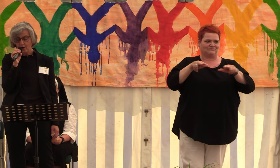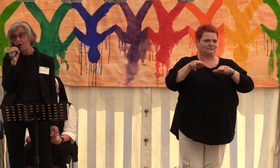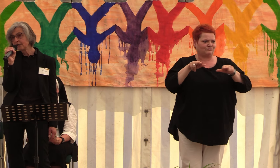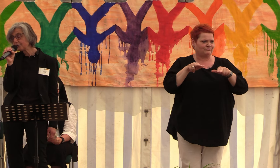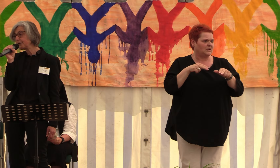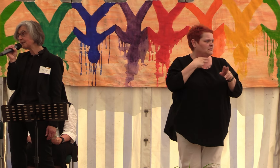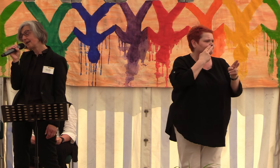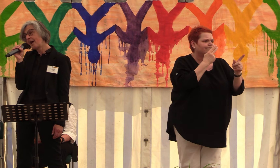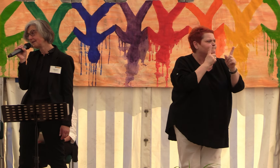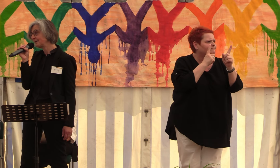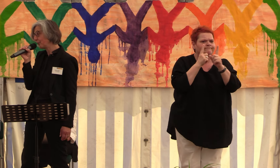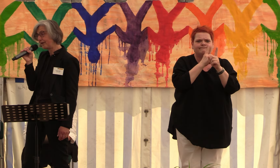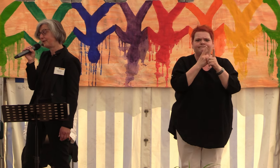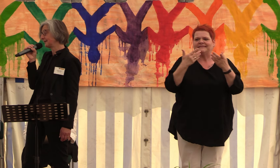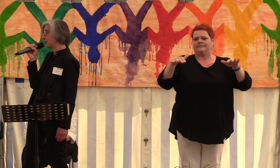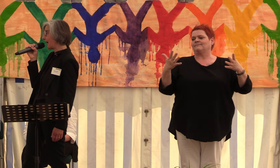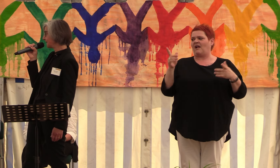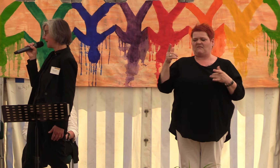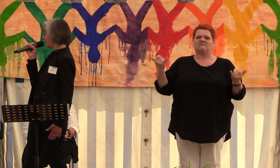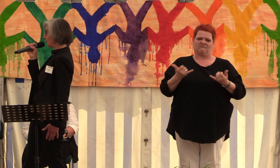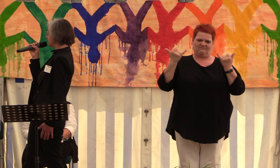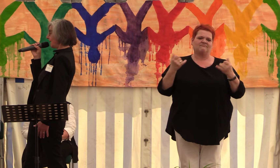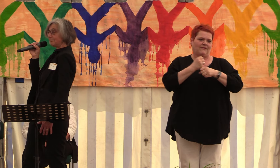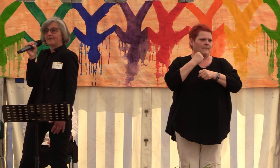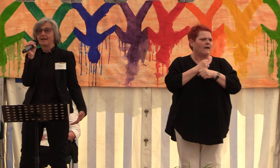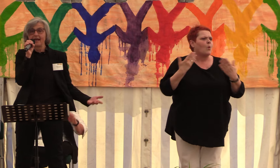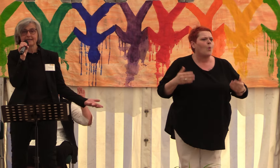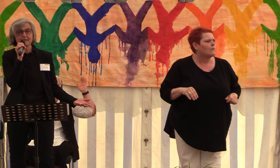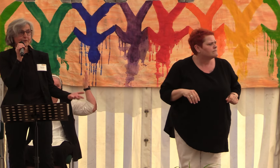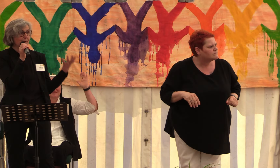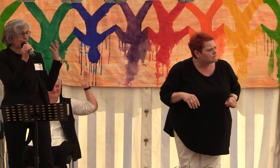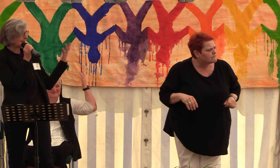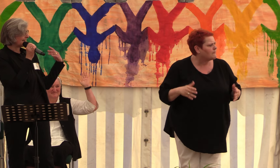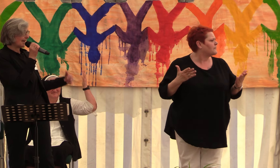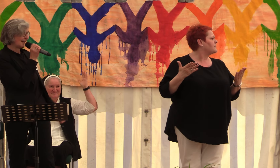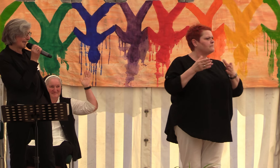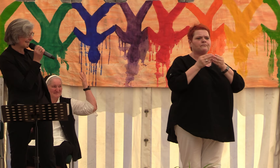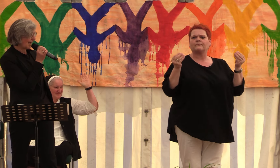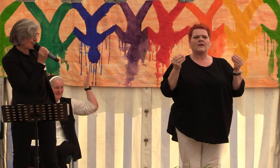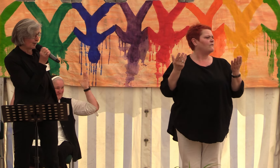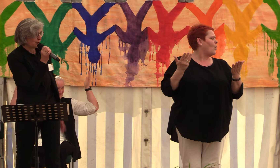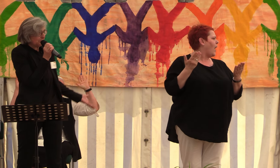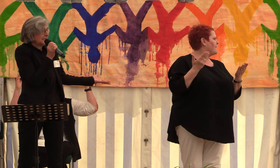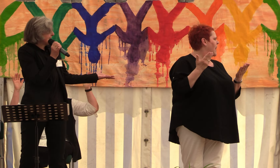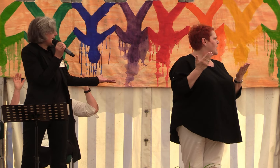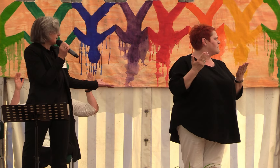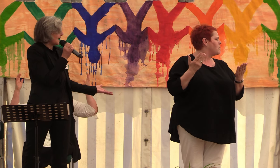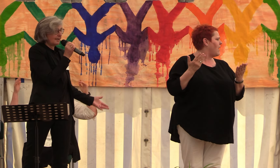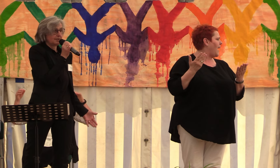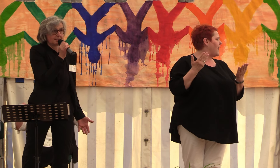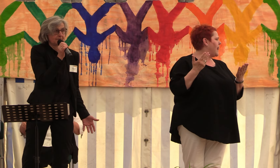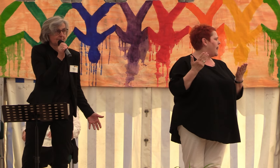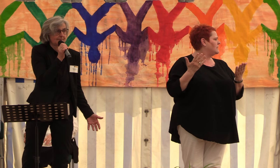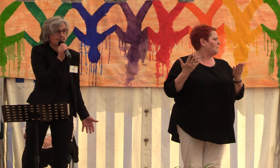hat. Und ich finde, er hat es perfekt gemacht. Wo ist er? Er kriegt auf jeden Fall, denke ich, einen extra Applaus.